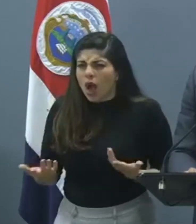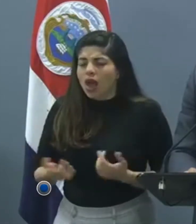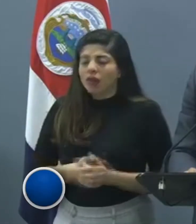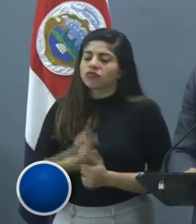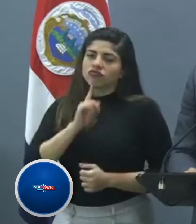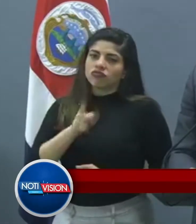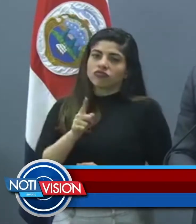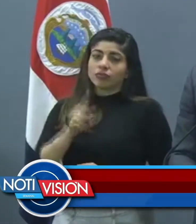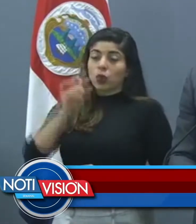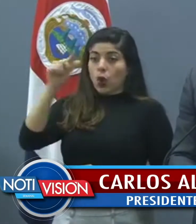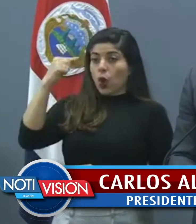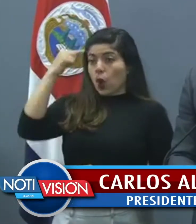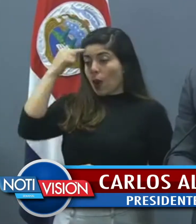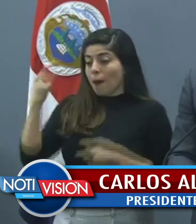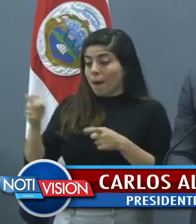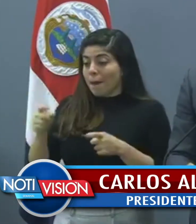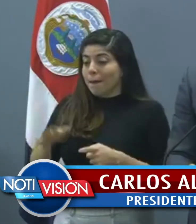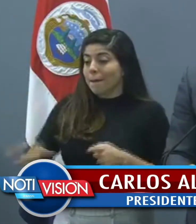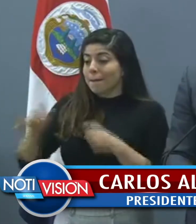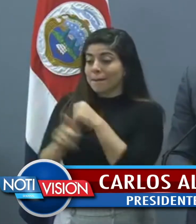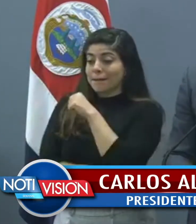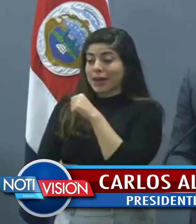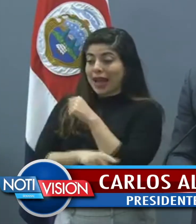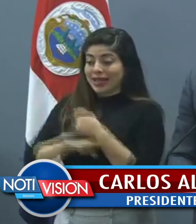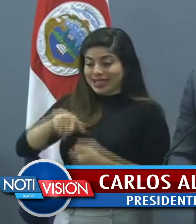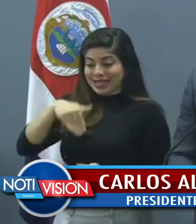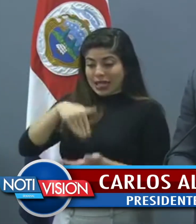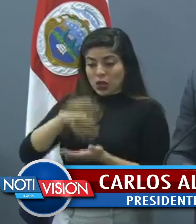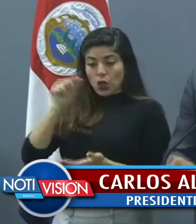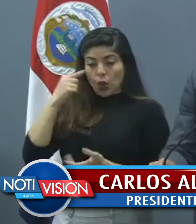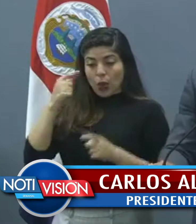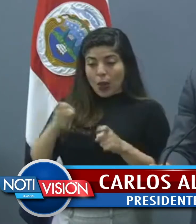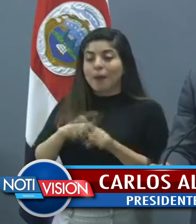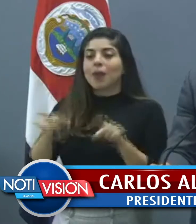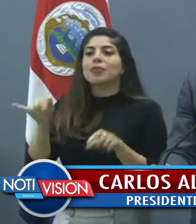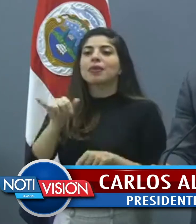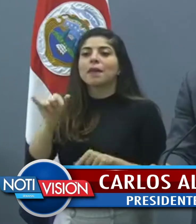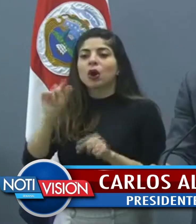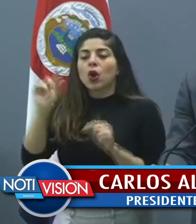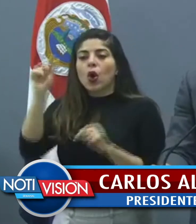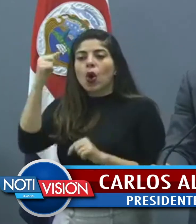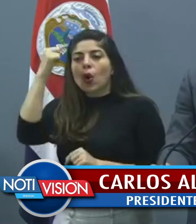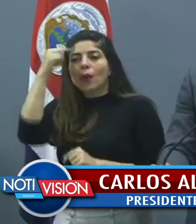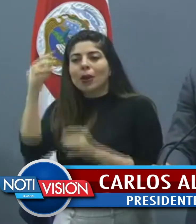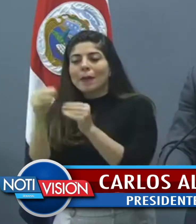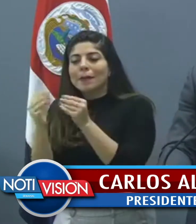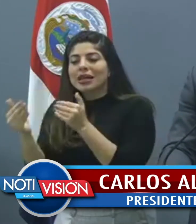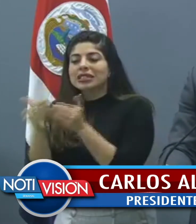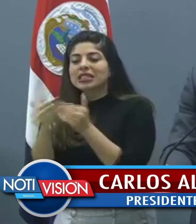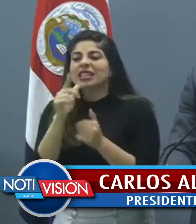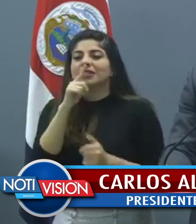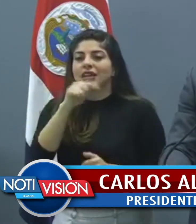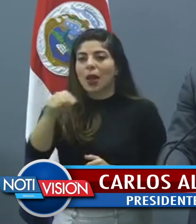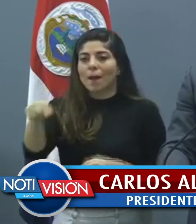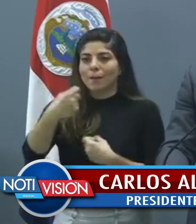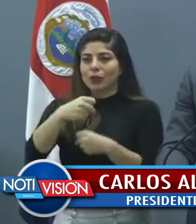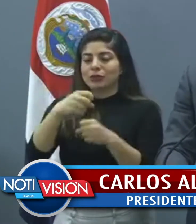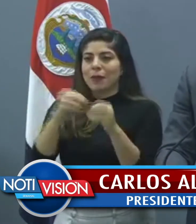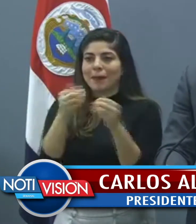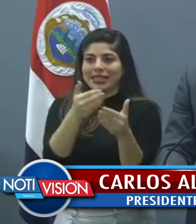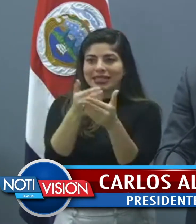efecto la gobernanza de un país hace desde su gobierno central pero también desde sus gobiernos más cercanos que son las municipalidades